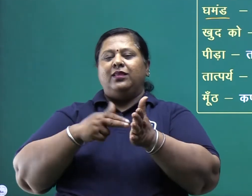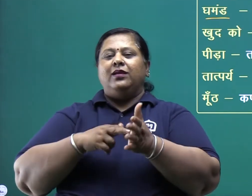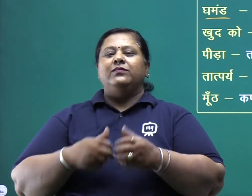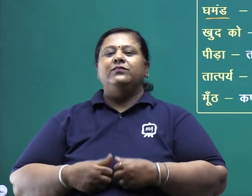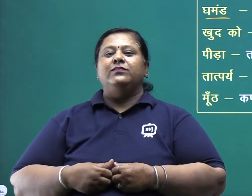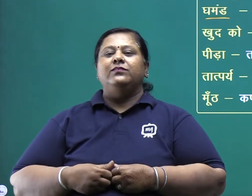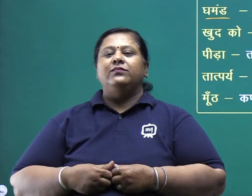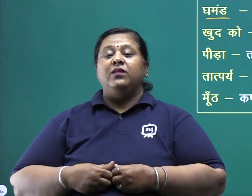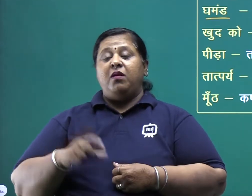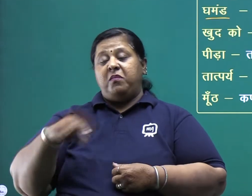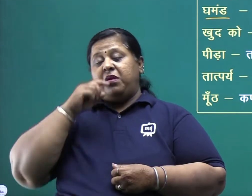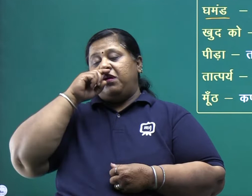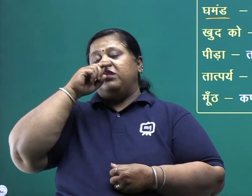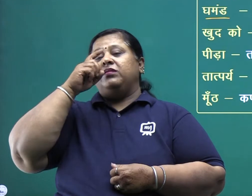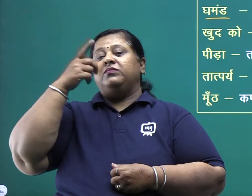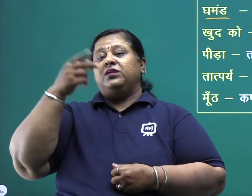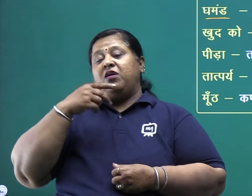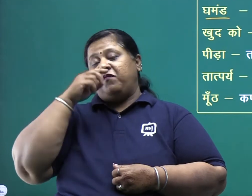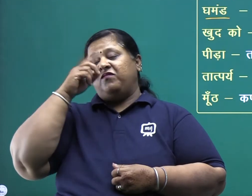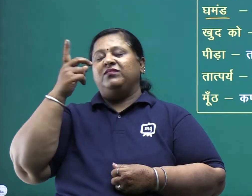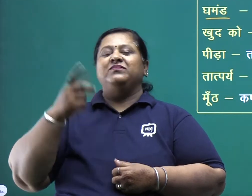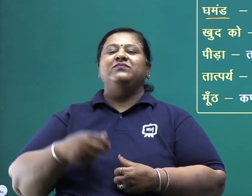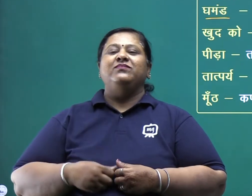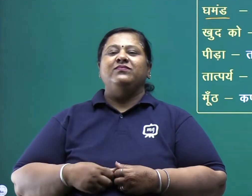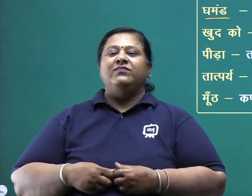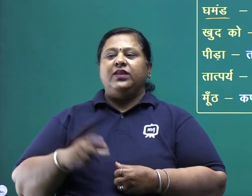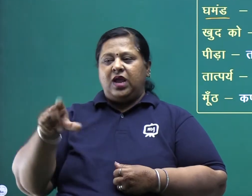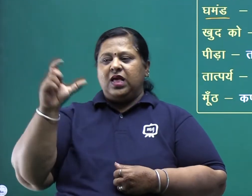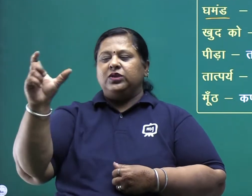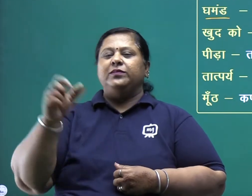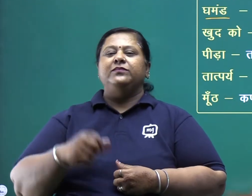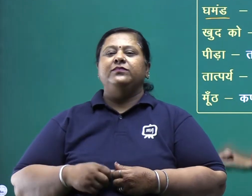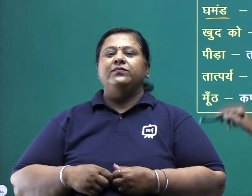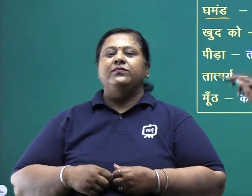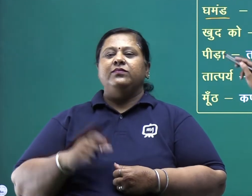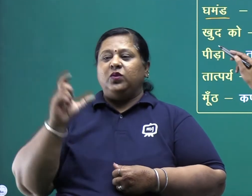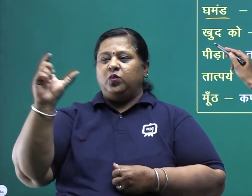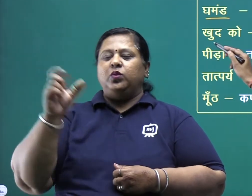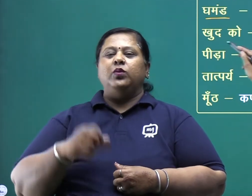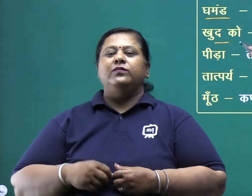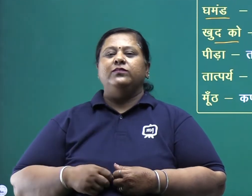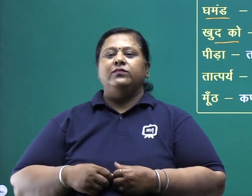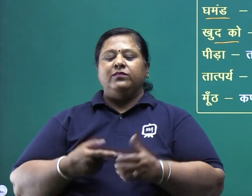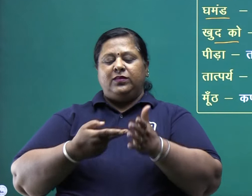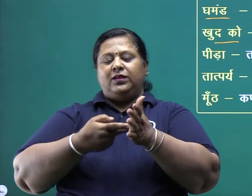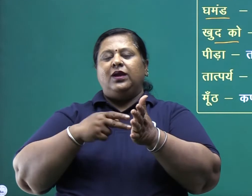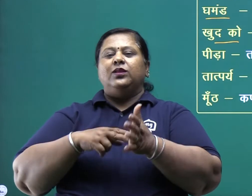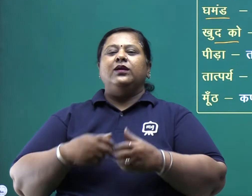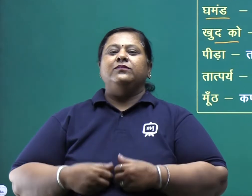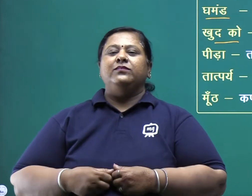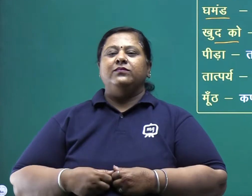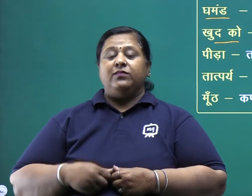होगा अभिमान, गर्व। अगला शब्द खुद को अर्थ